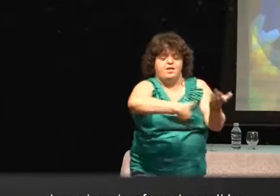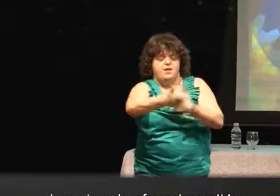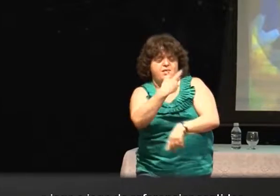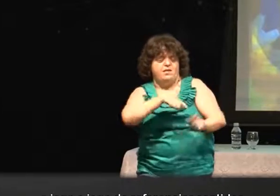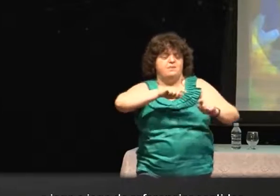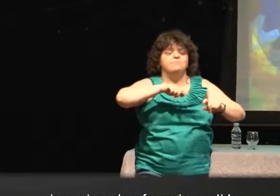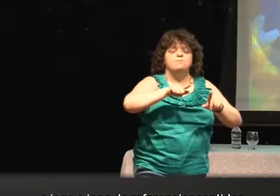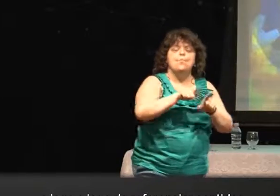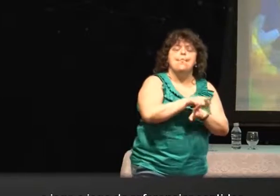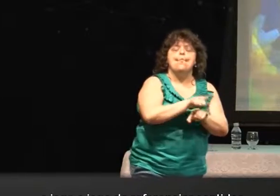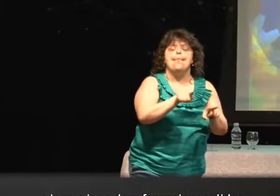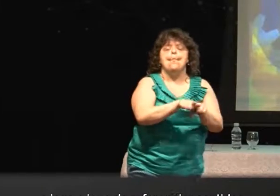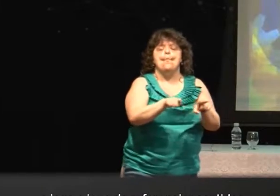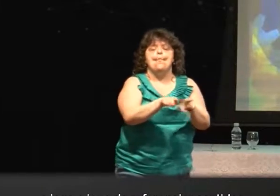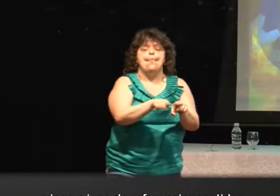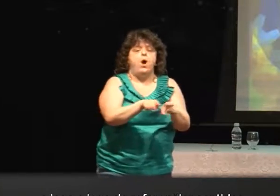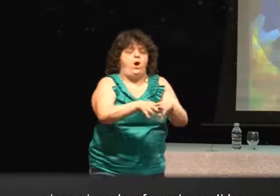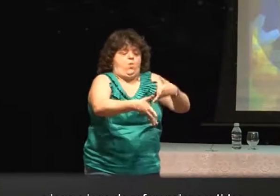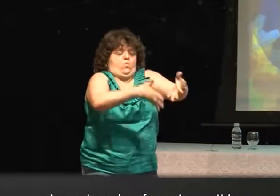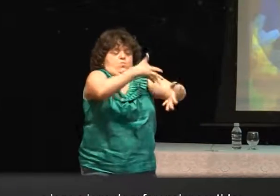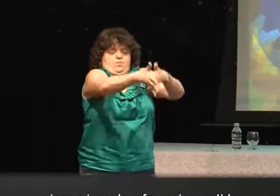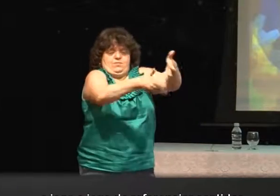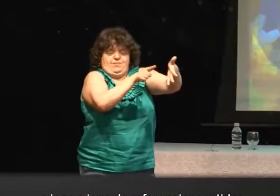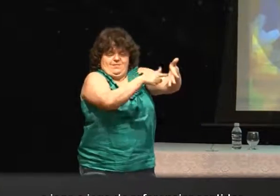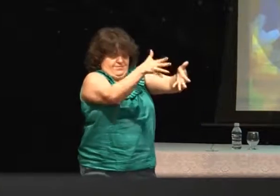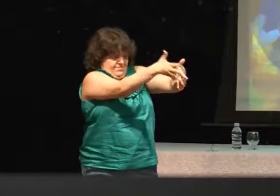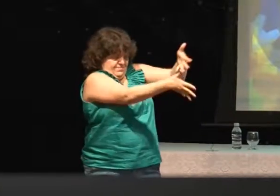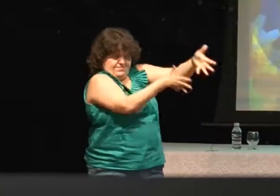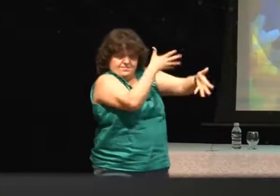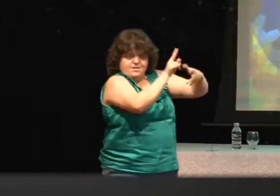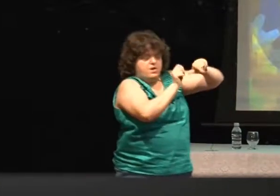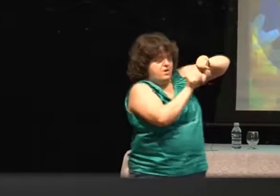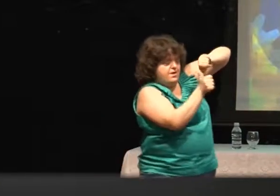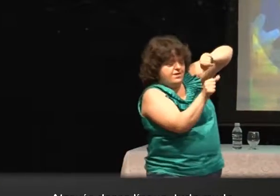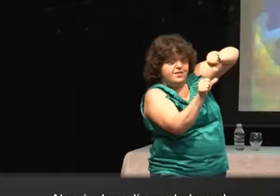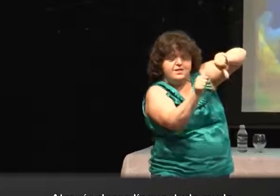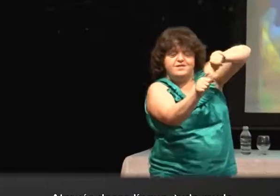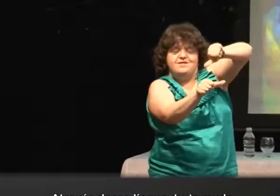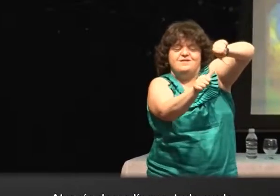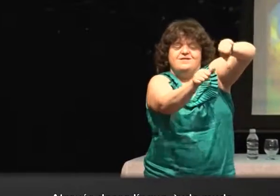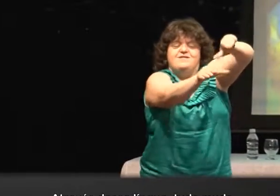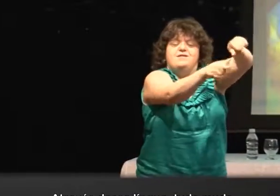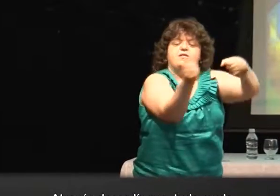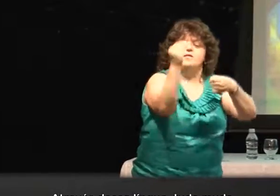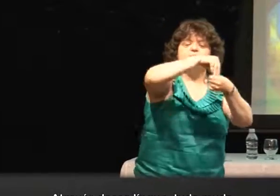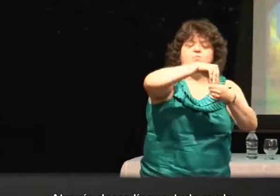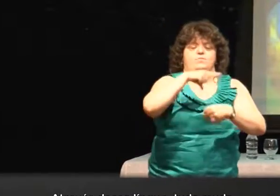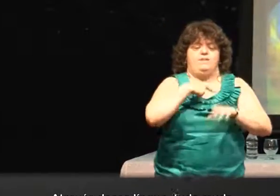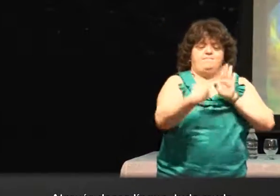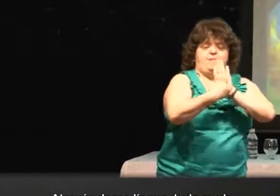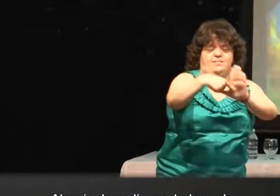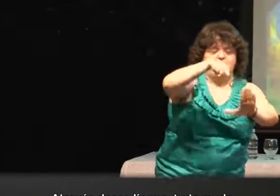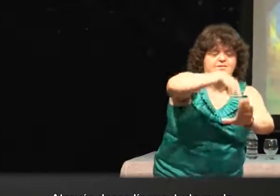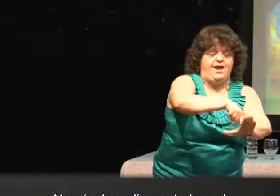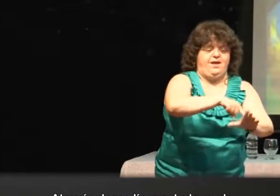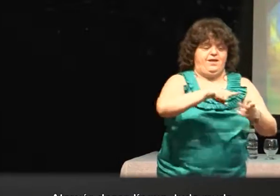E joga o jogo de referenciar sentidos. Através dessa língua, tudo